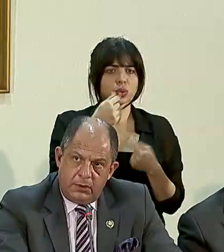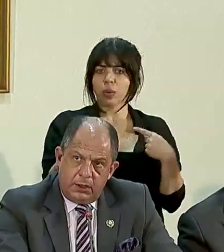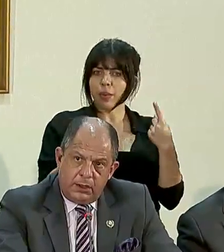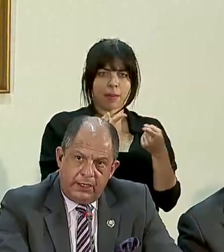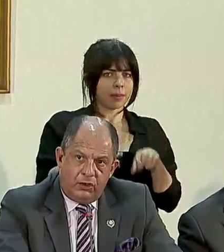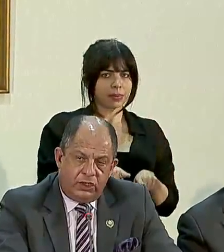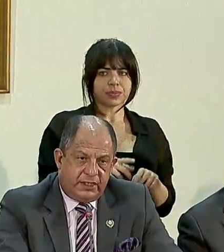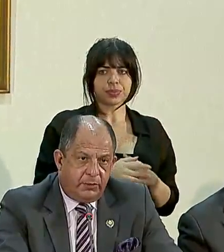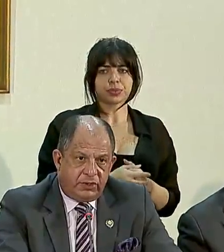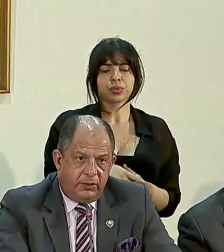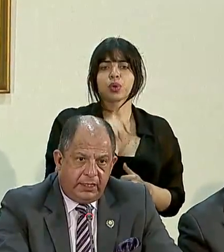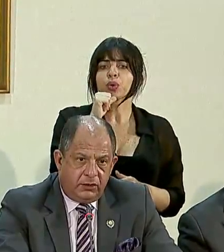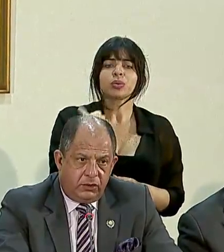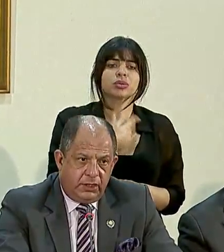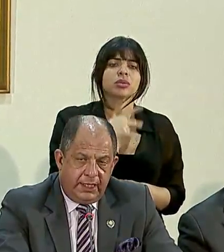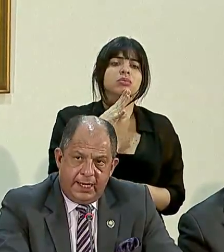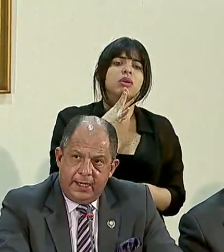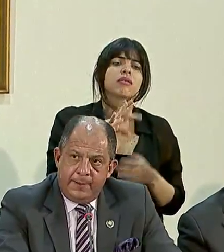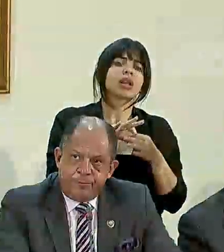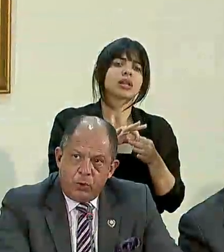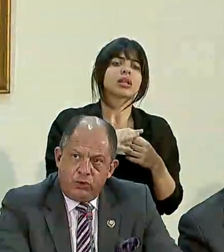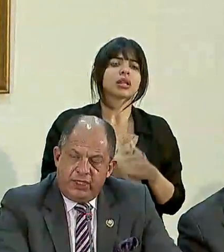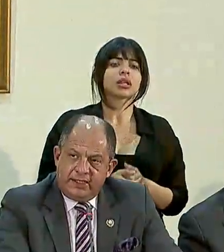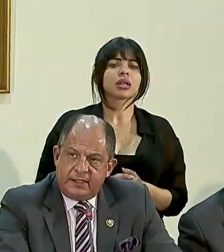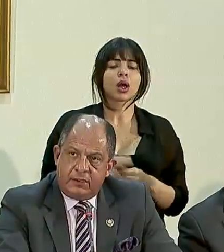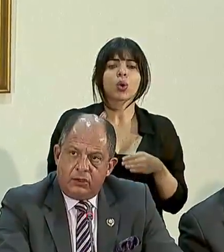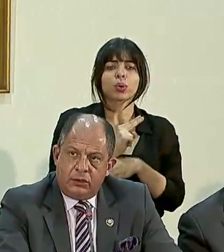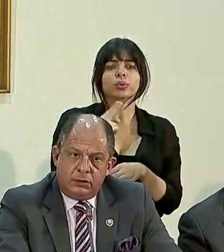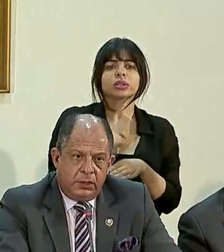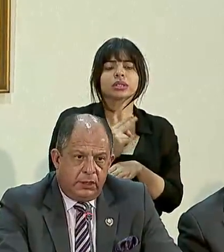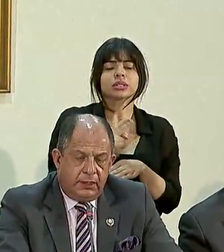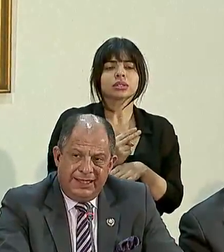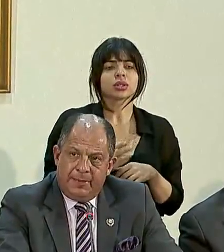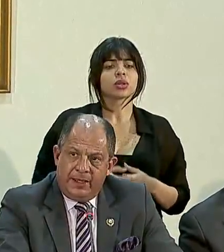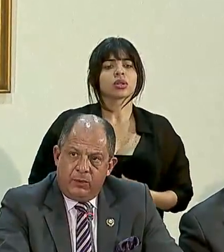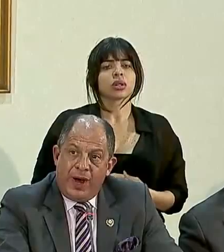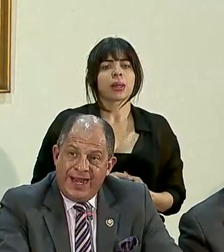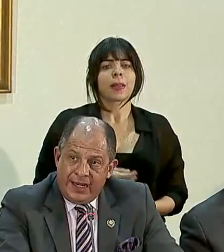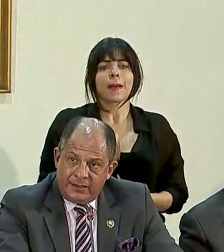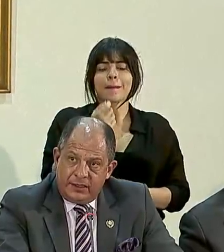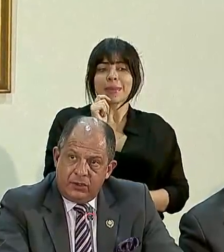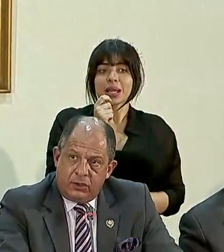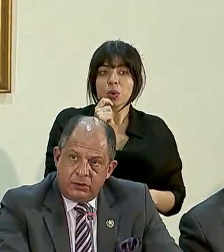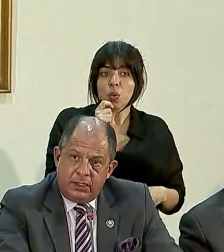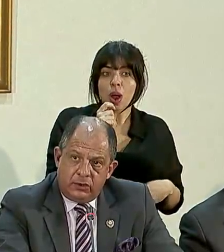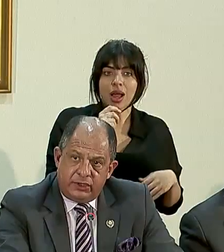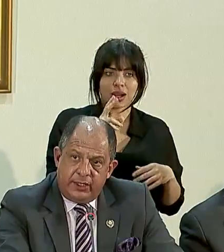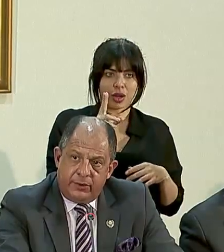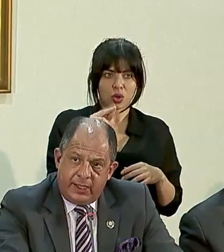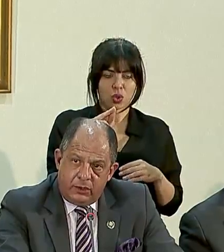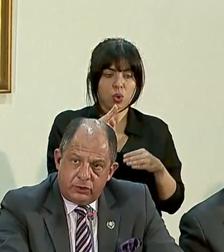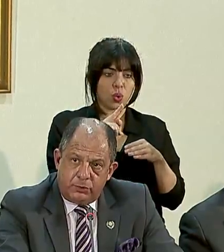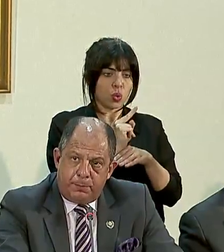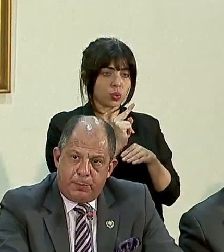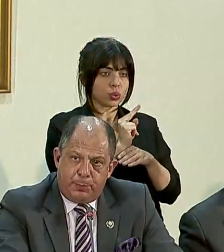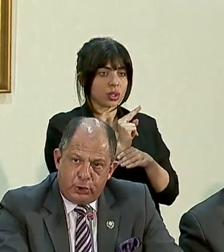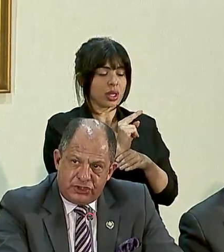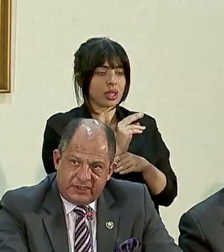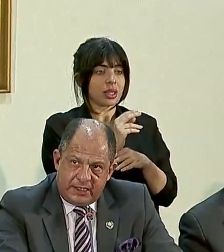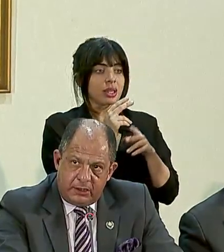ocurrir, que no estamos hablando de la utilización de marihuana, sino de los